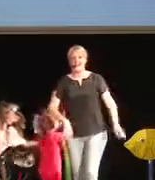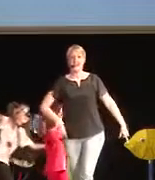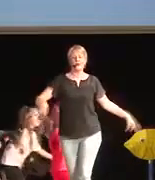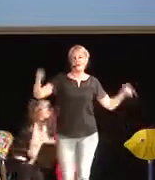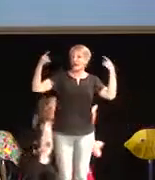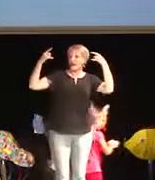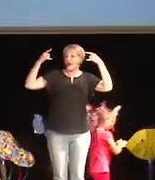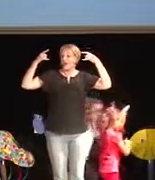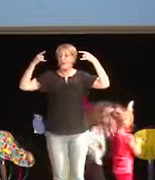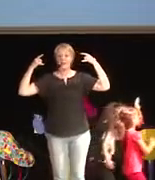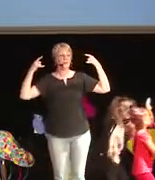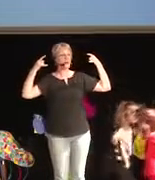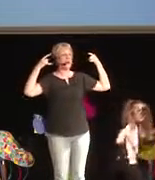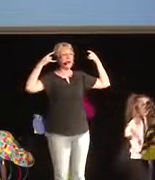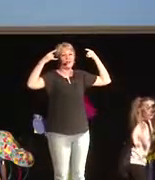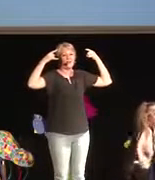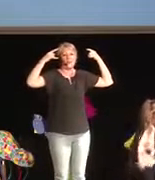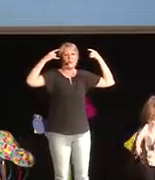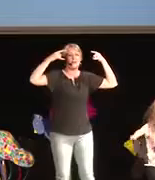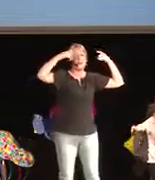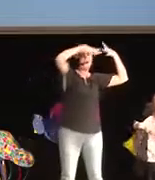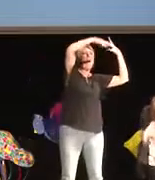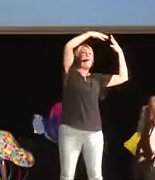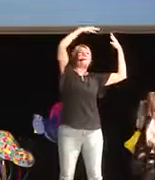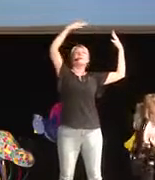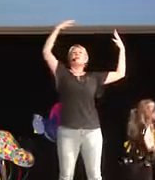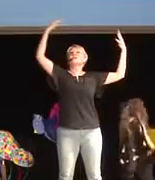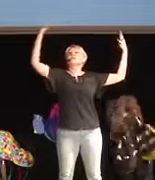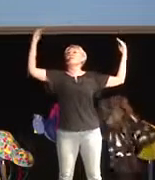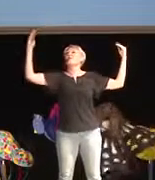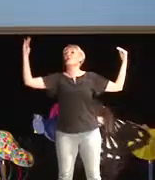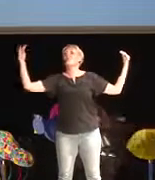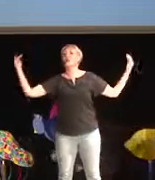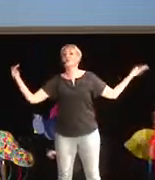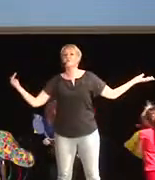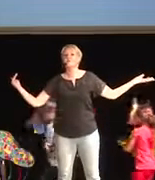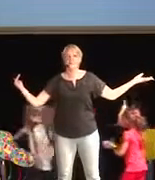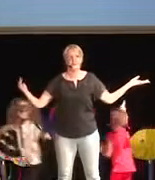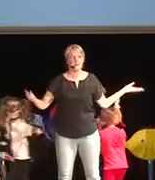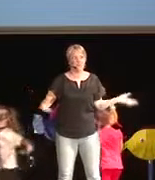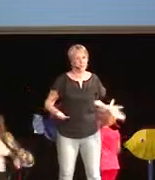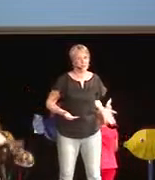Et donc, il regarde, il continue à regarder ce beau paysage dans le ciel bleu. Qui c'est qui